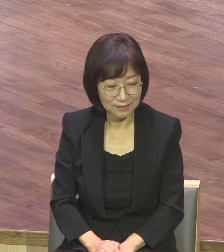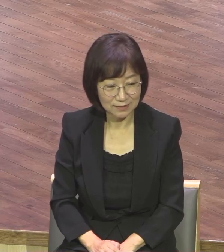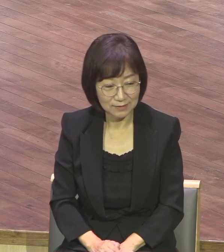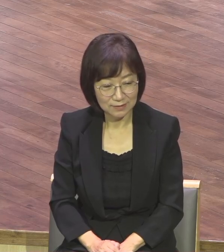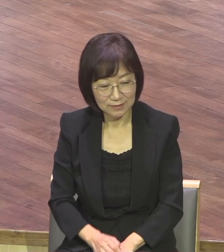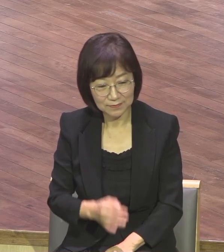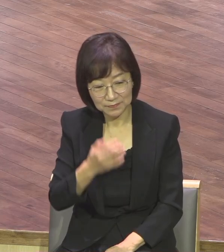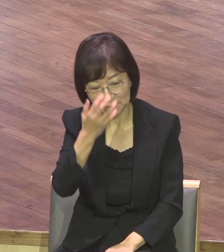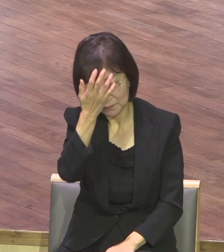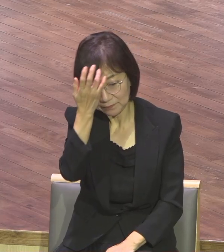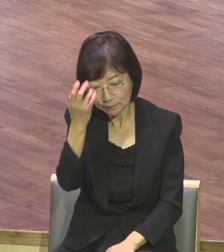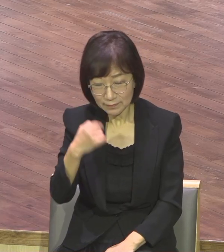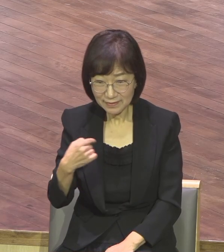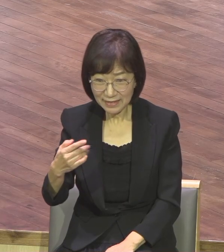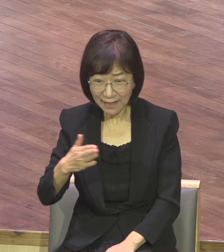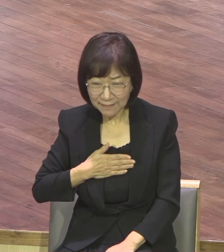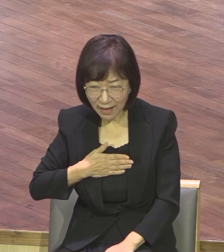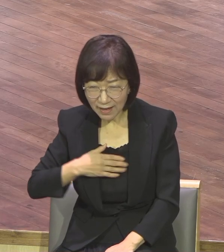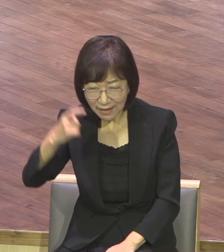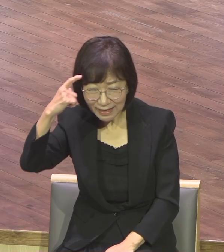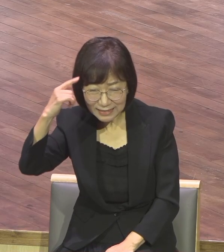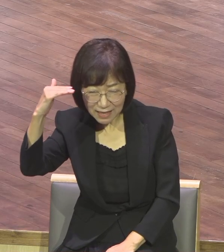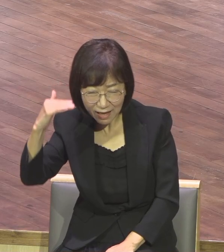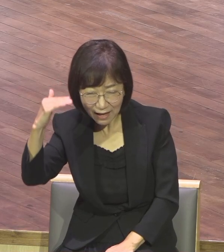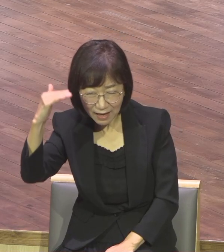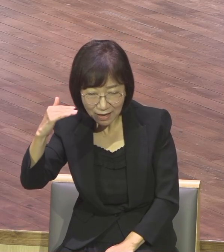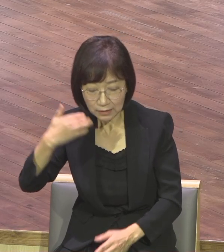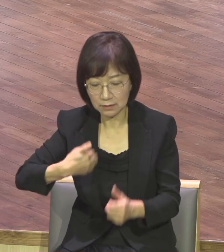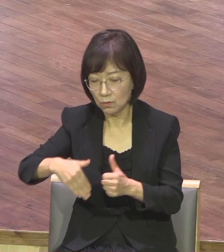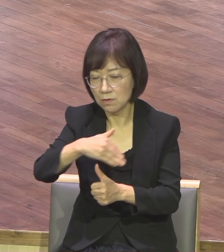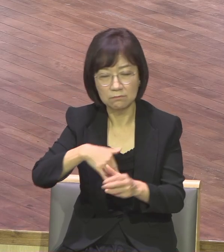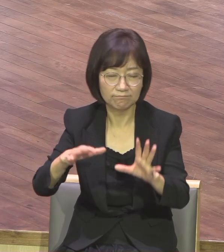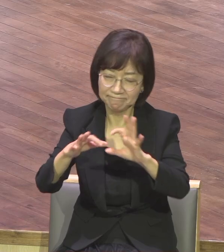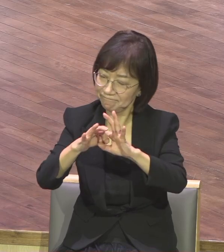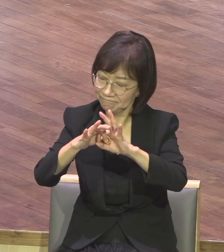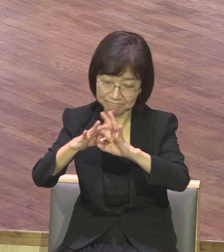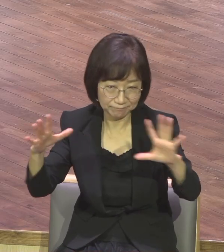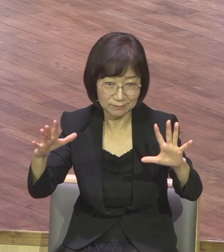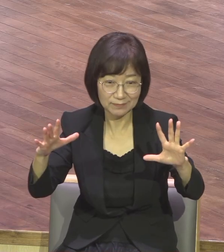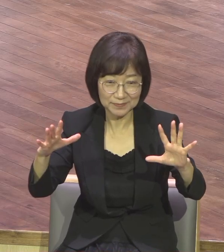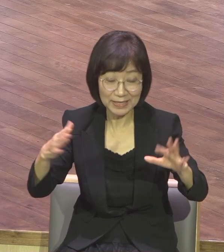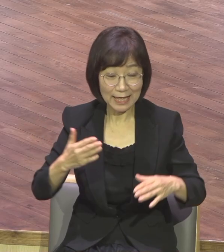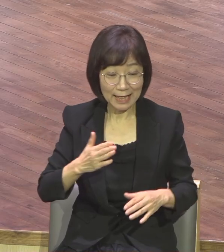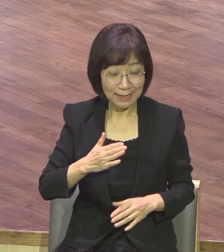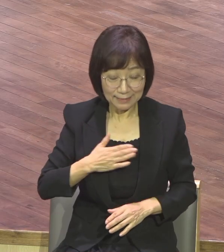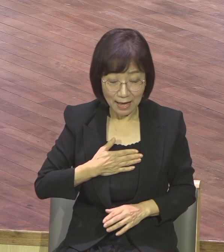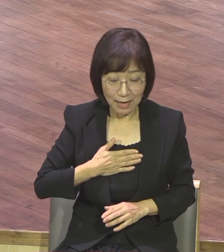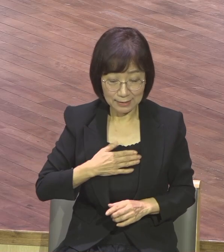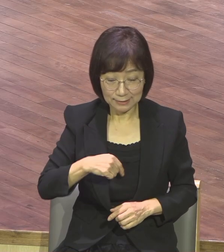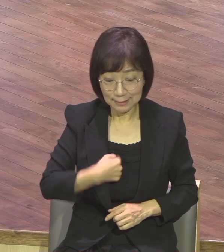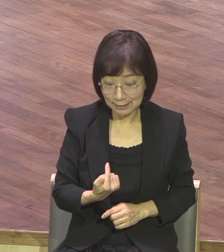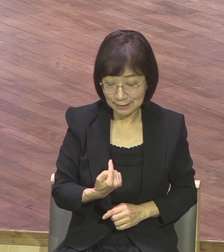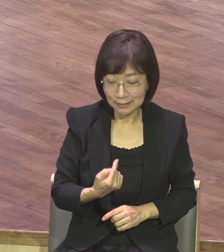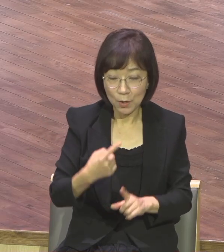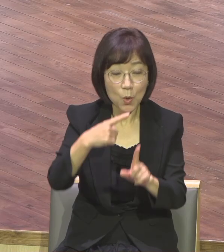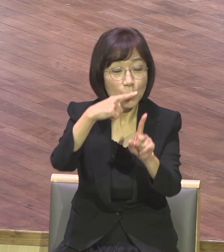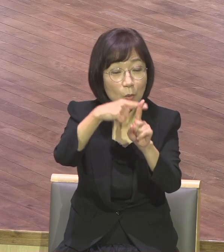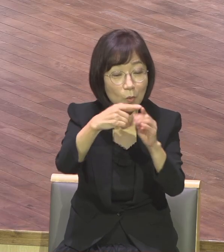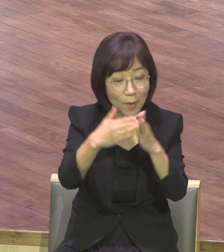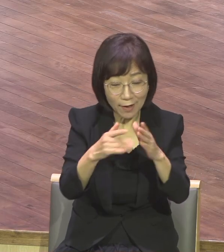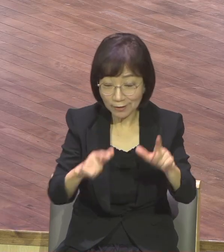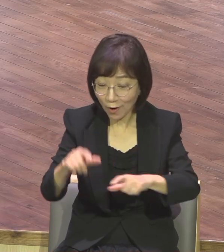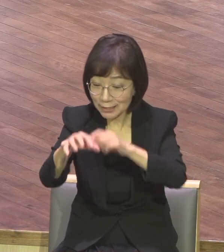결과적으로 나의 수준과 환경을 초월해서 나와 교회와 현장을 살리고 과거